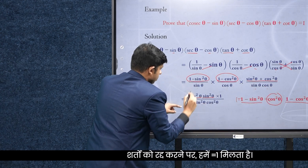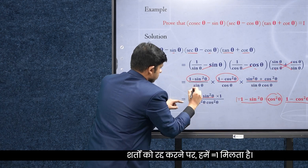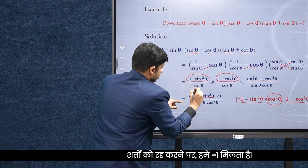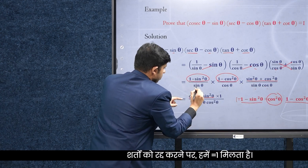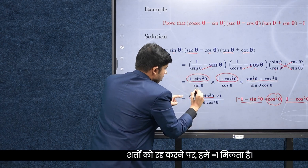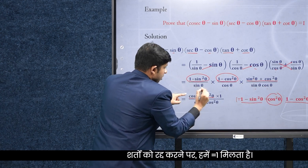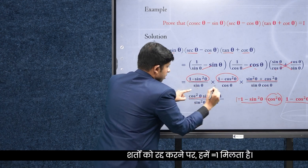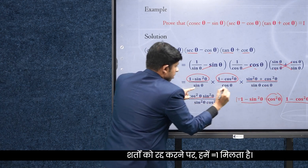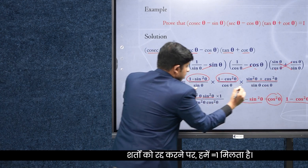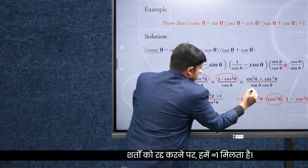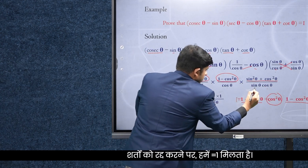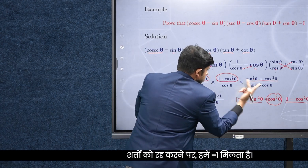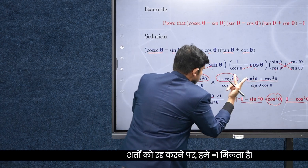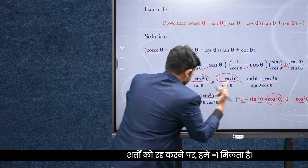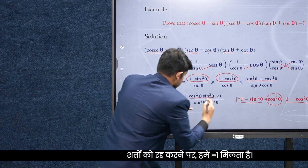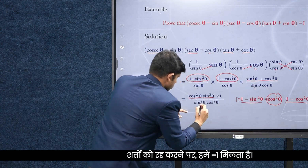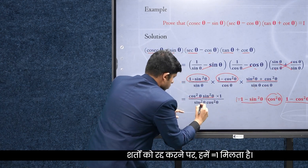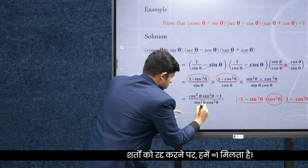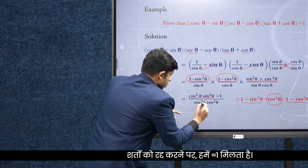शर्तों को रद्द करने पर हमें मिलता है